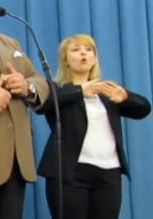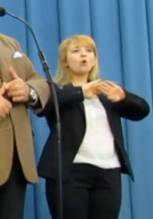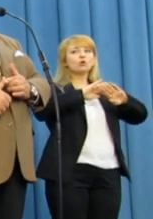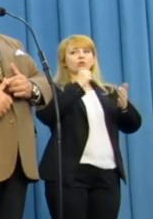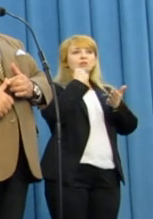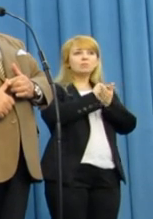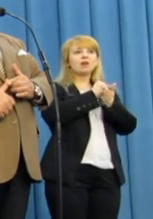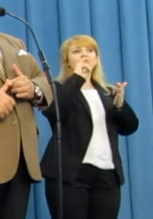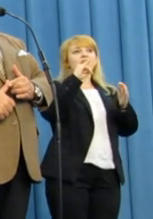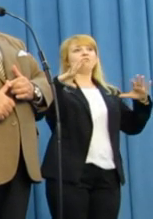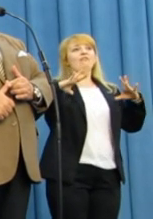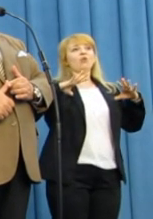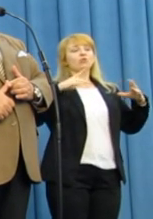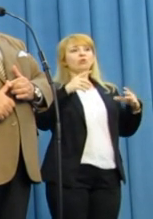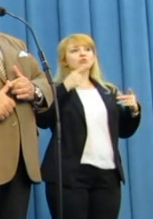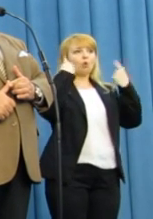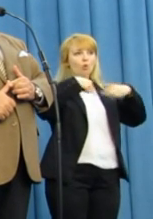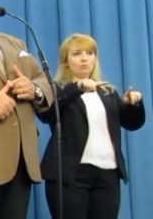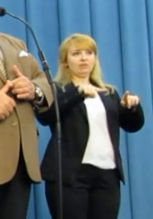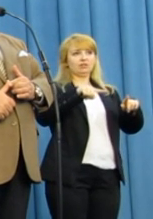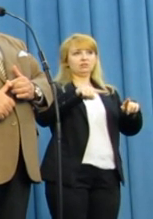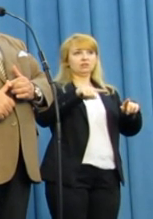złamaniem zasad tego państwa.